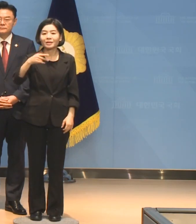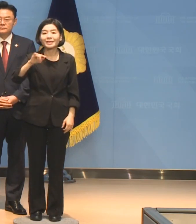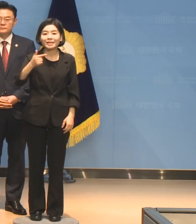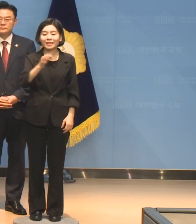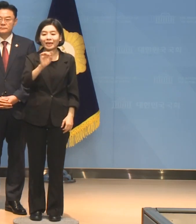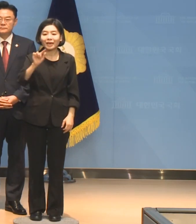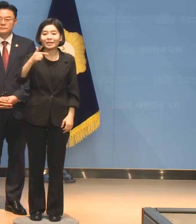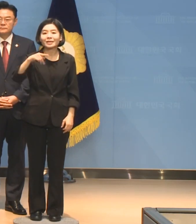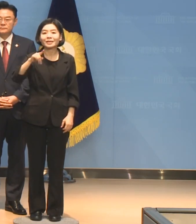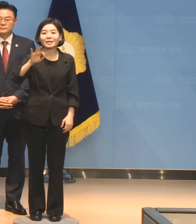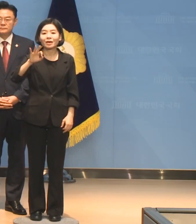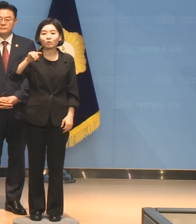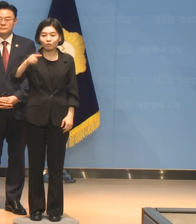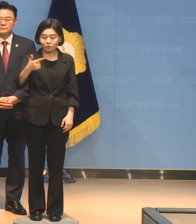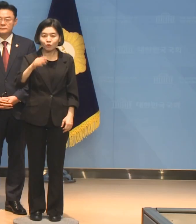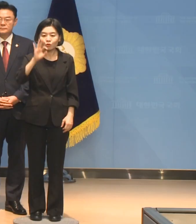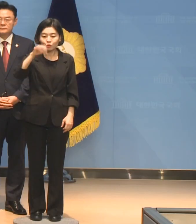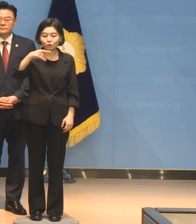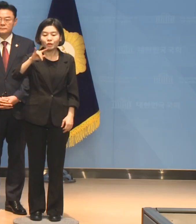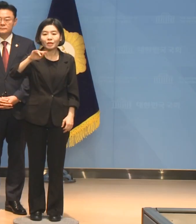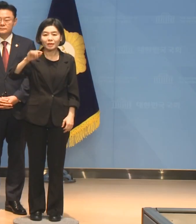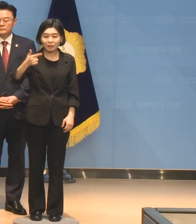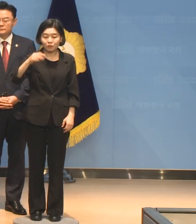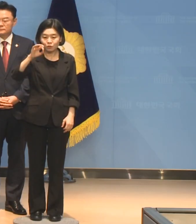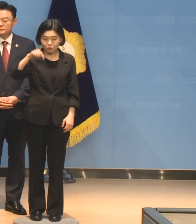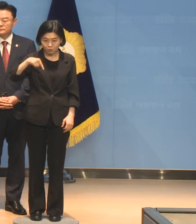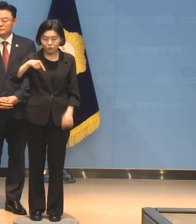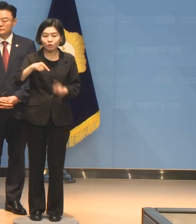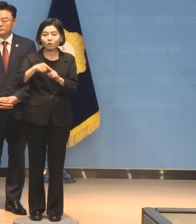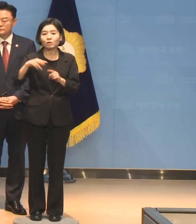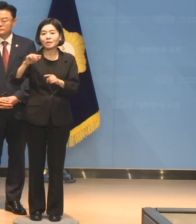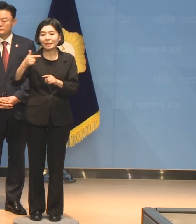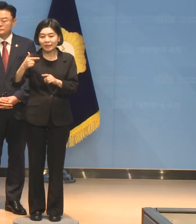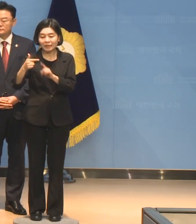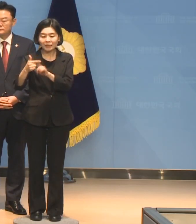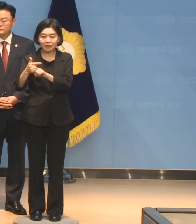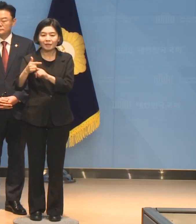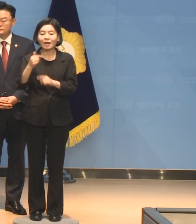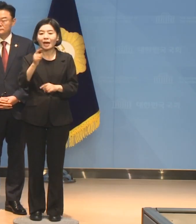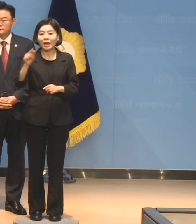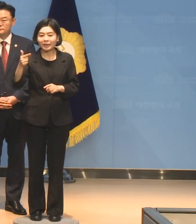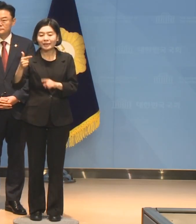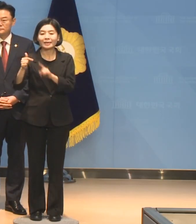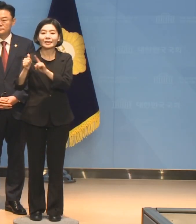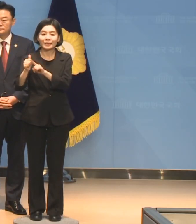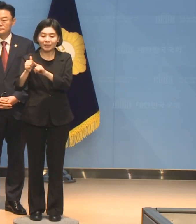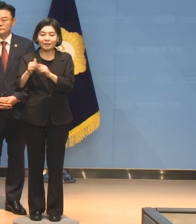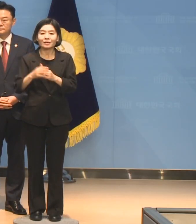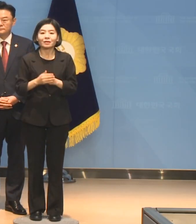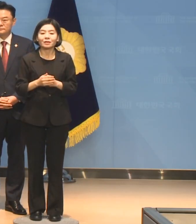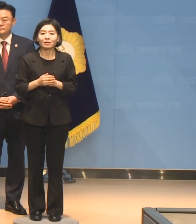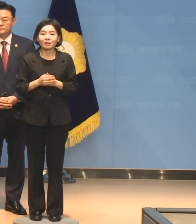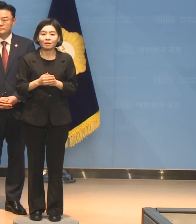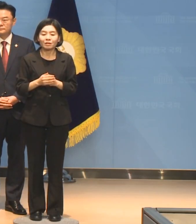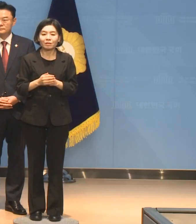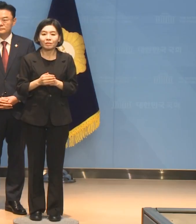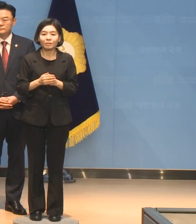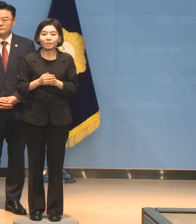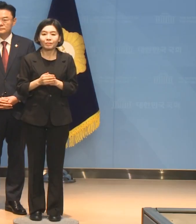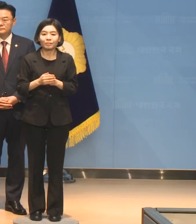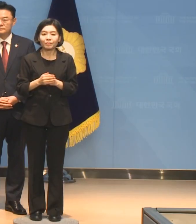의원님, 우재준 의원님, 유용원 의원님, 정성국 의원님, 진종우 의원님, 한지아 의원님, 그리고